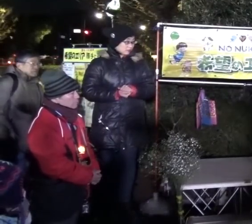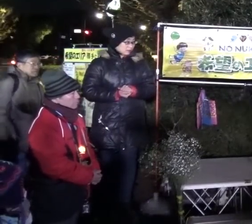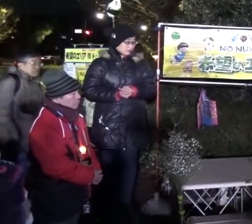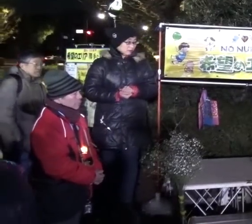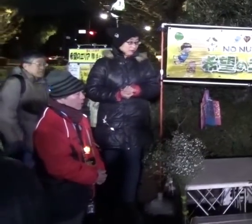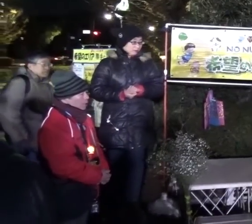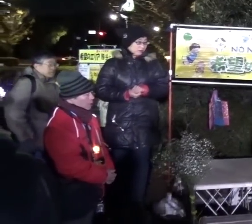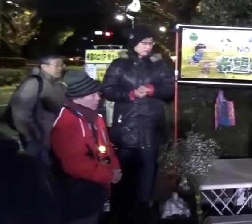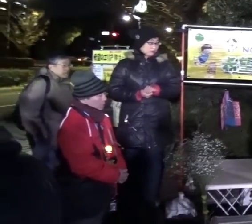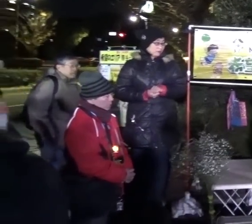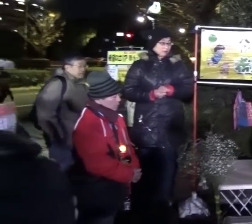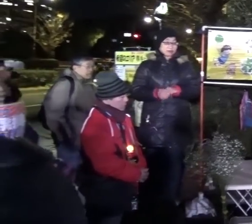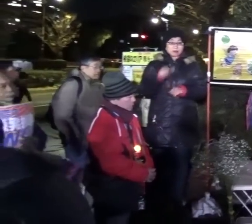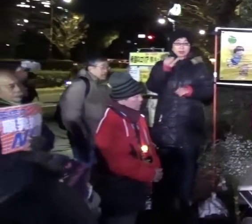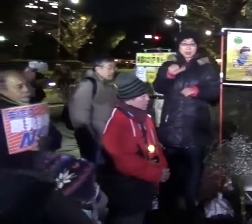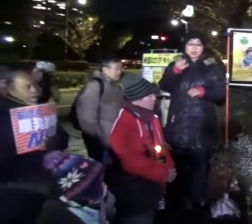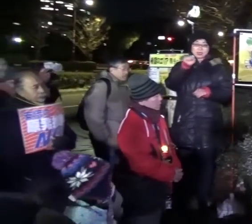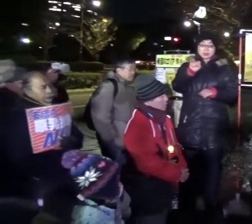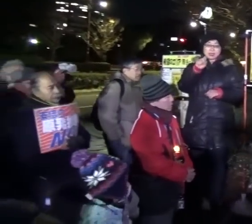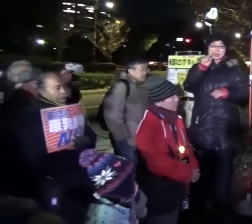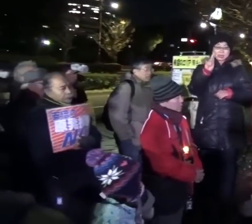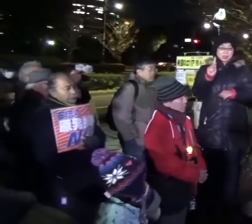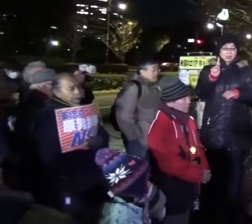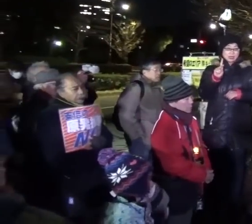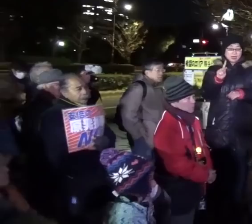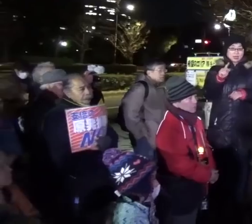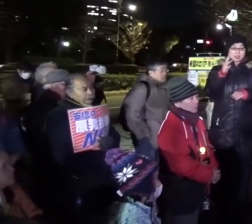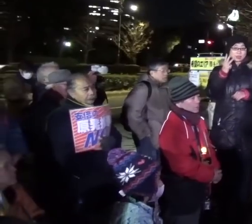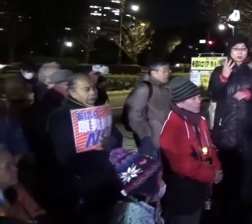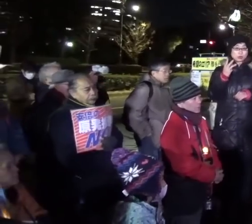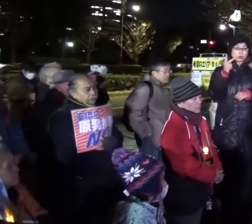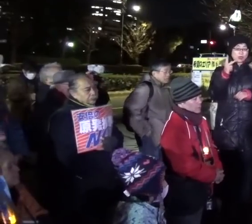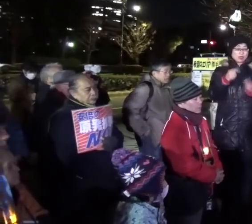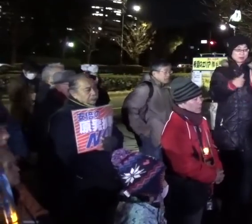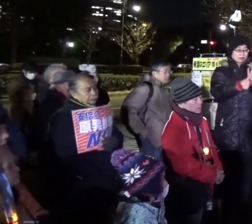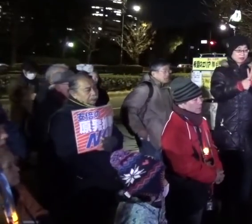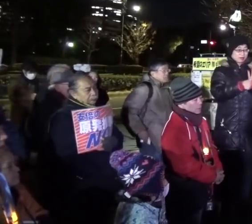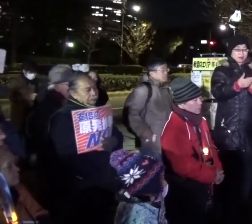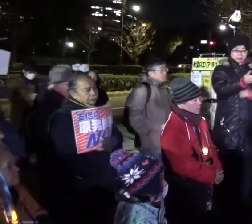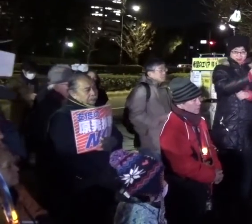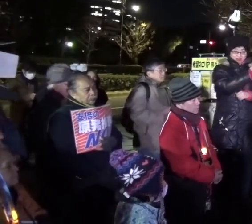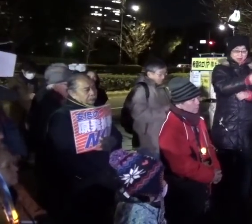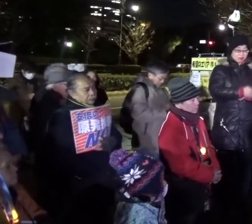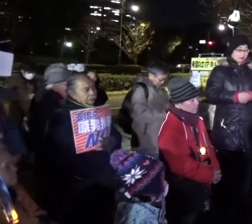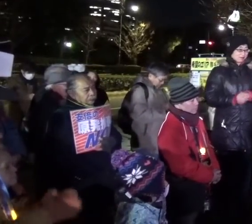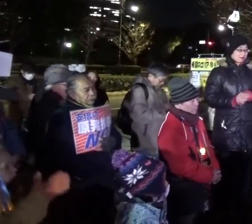はい、浅香由香さんとしめしめさんです。